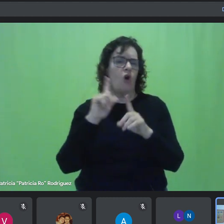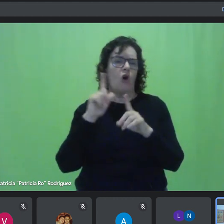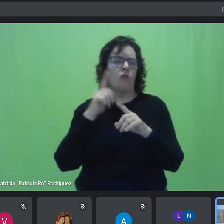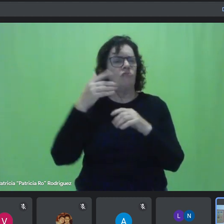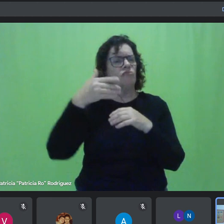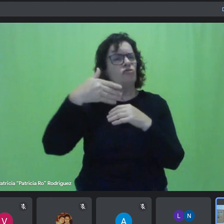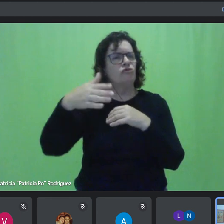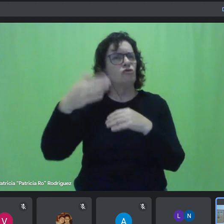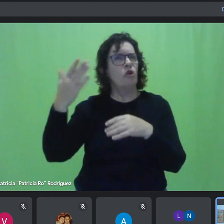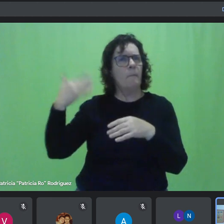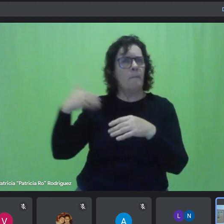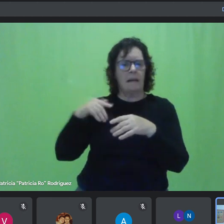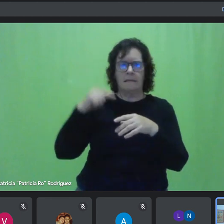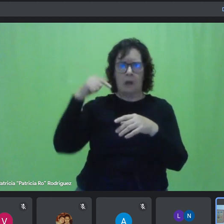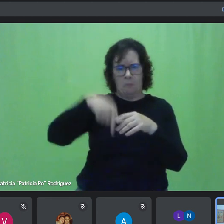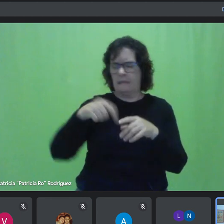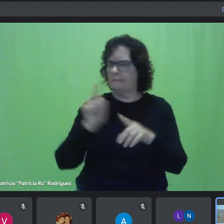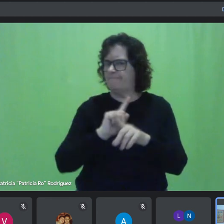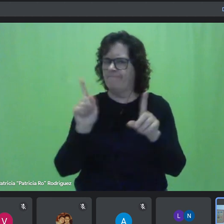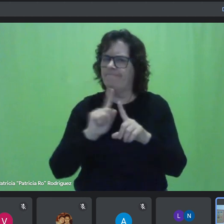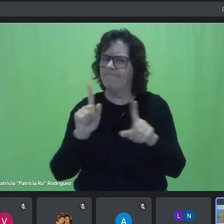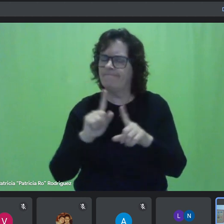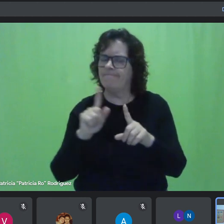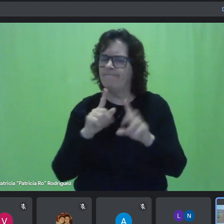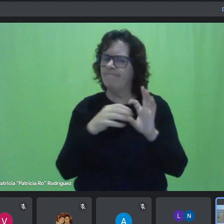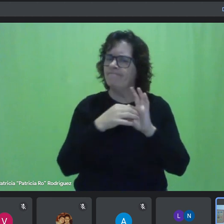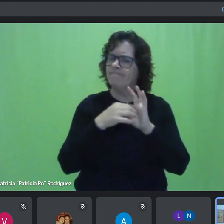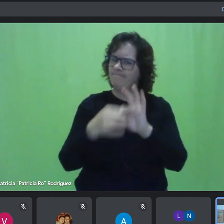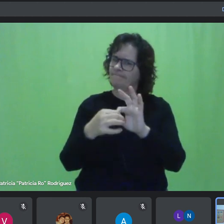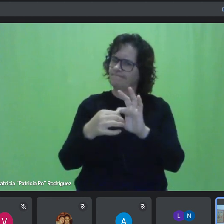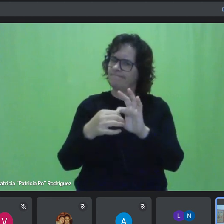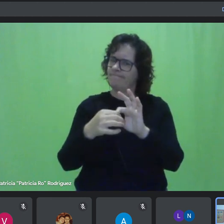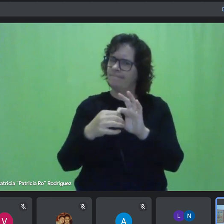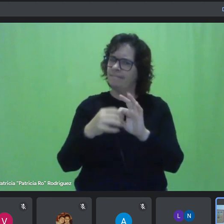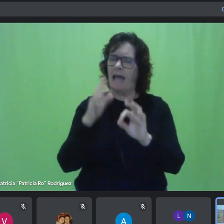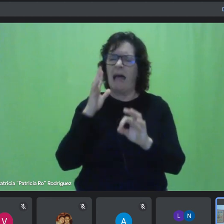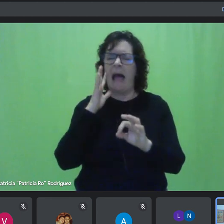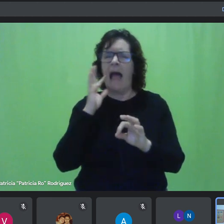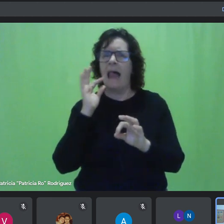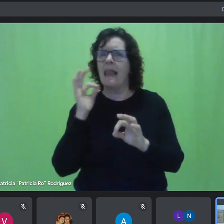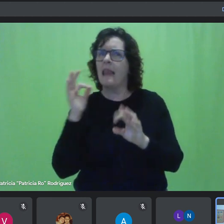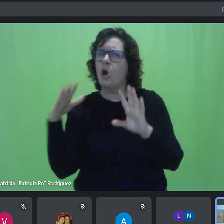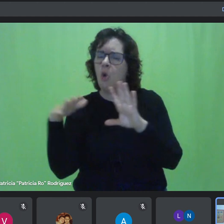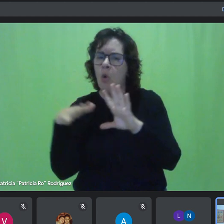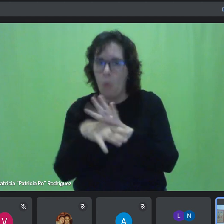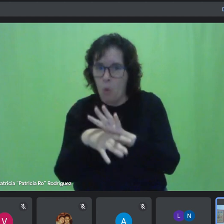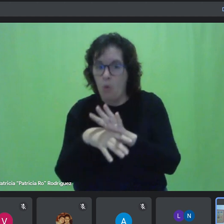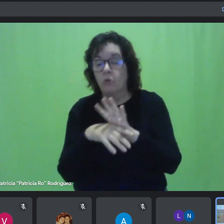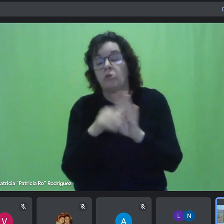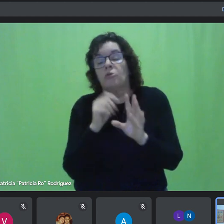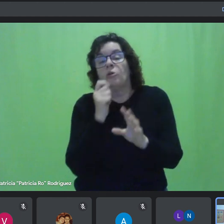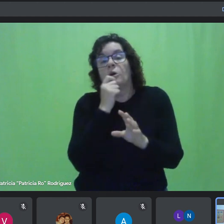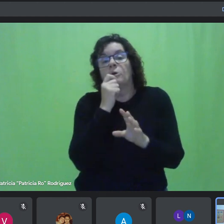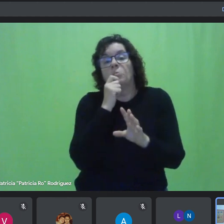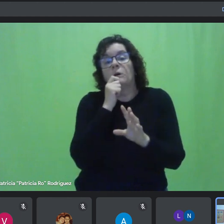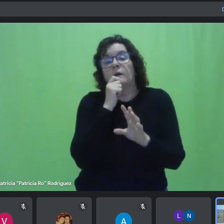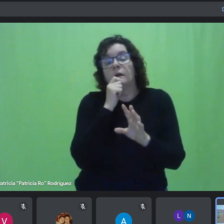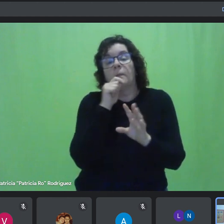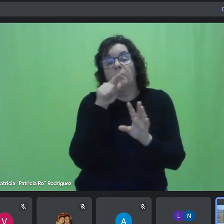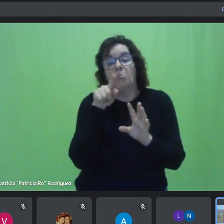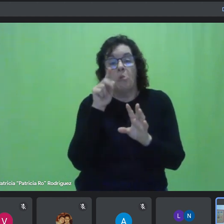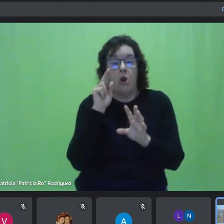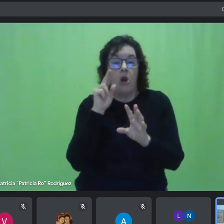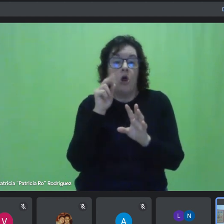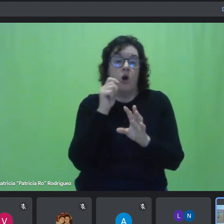presente, sino que está sujeto a una condición, ¿sí? Si pasara tal cosa,